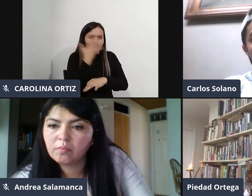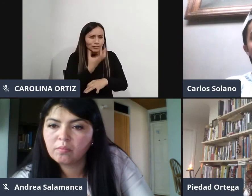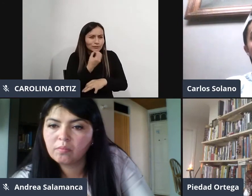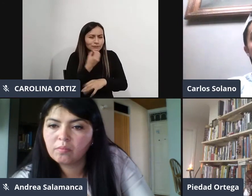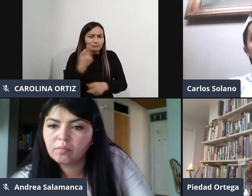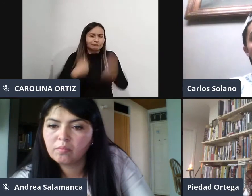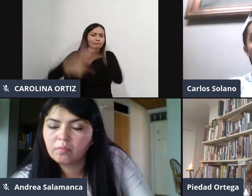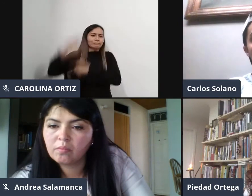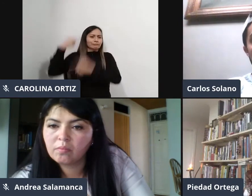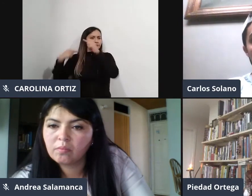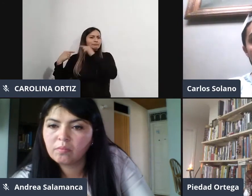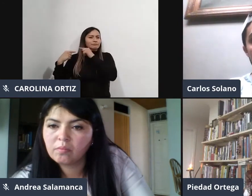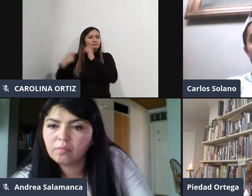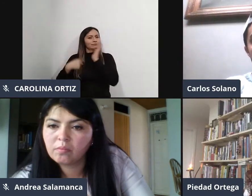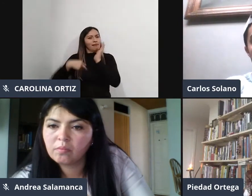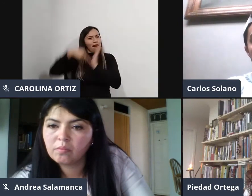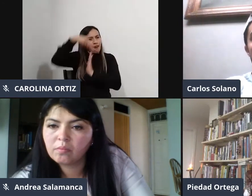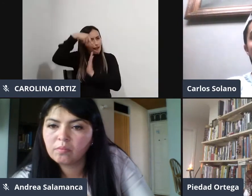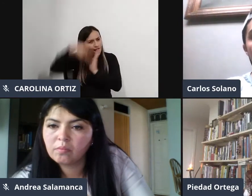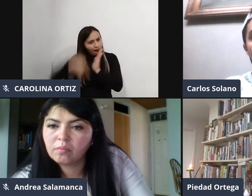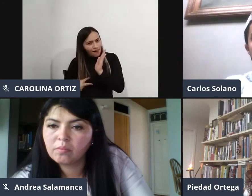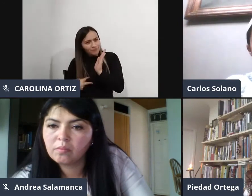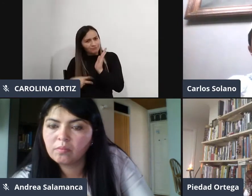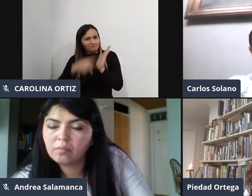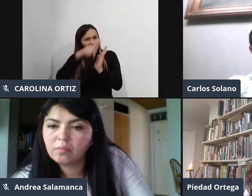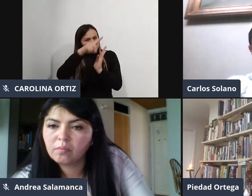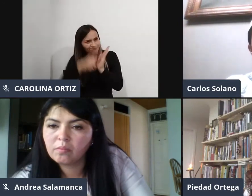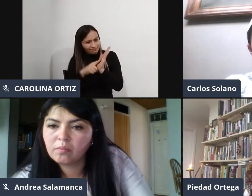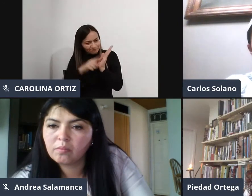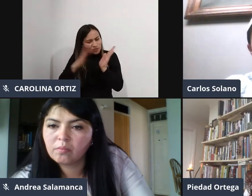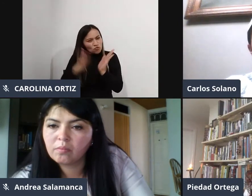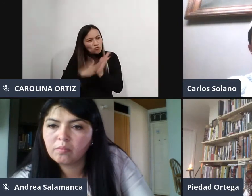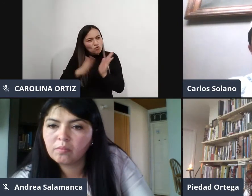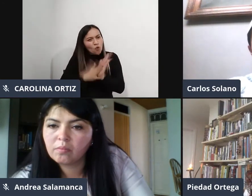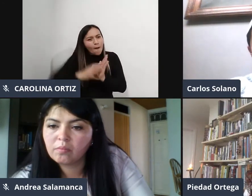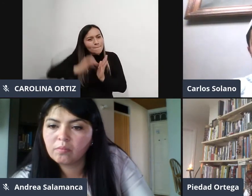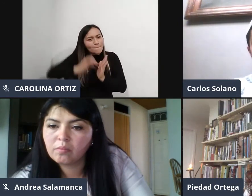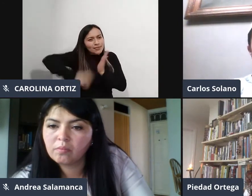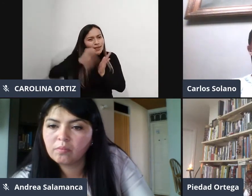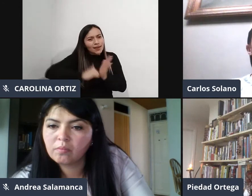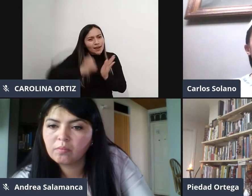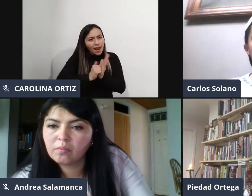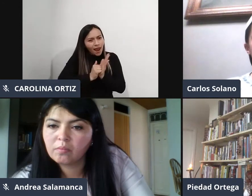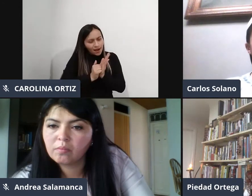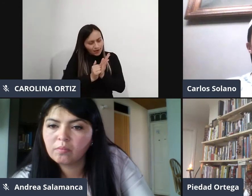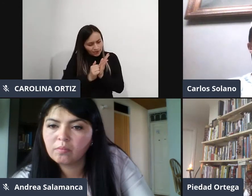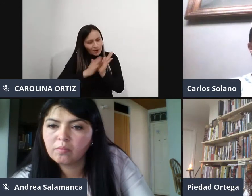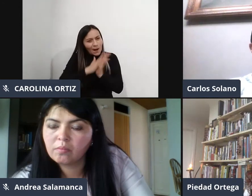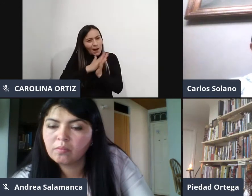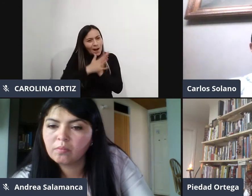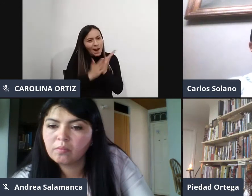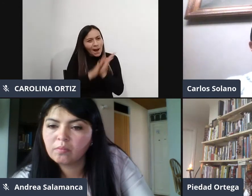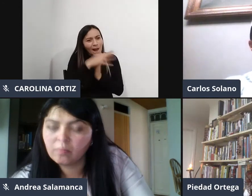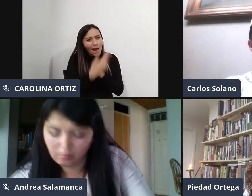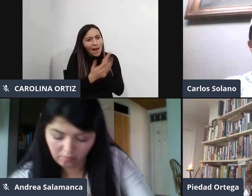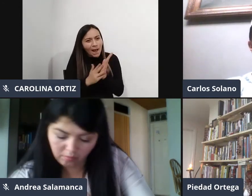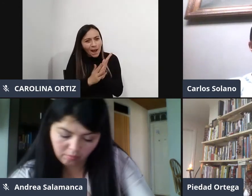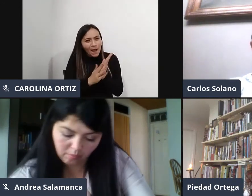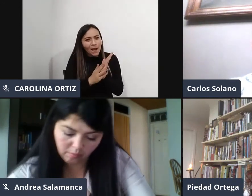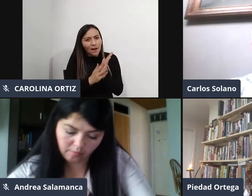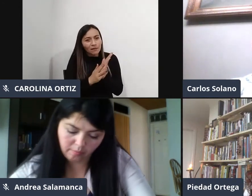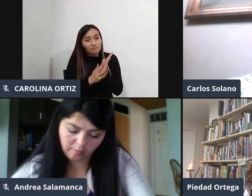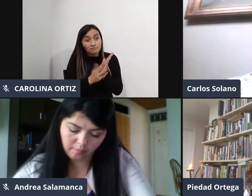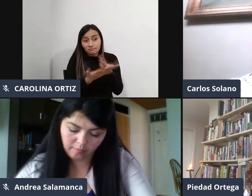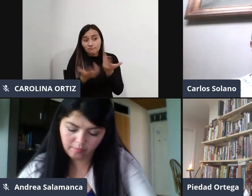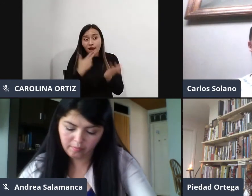a la lectura, al libro, al material, al papel, a lo táctil, ¿sí? A las cartas, porque también no nos podemos pensar eso